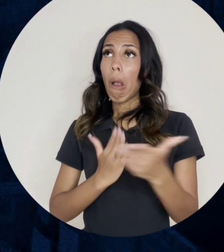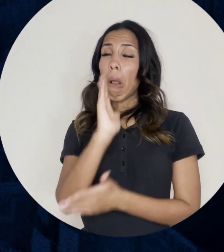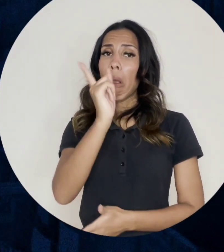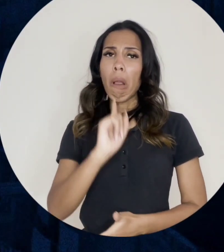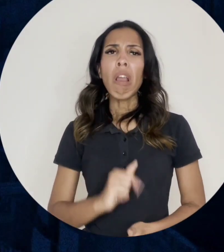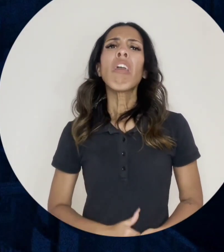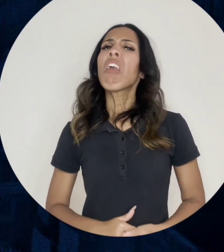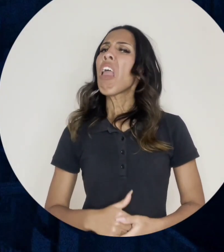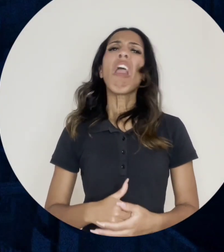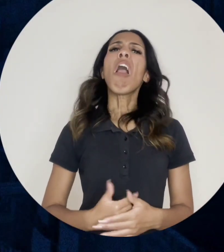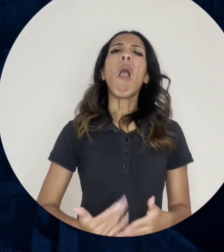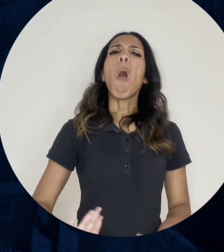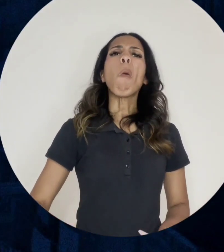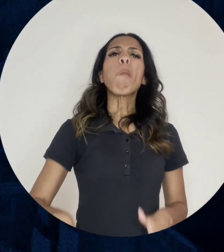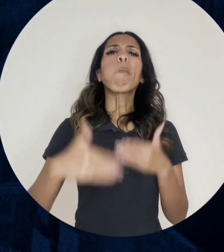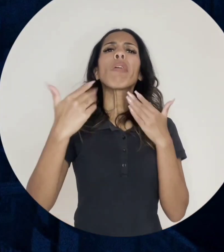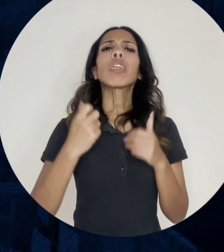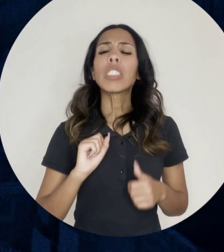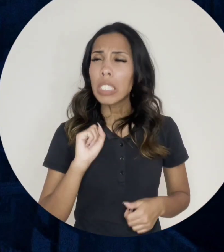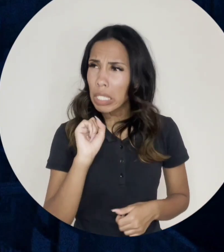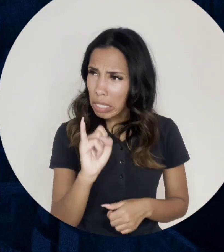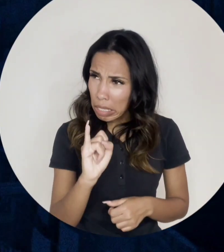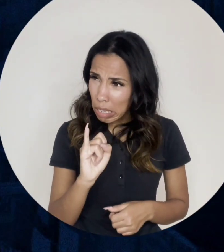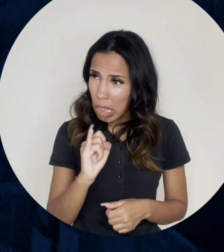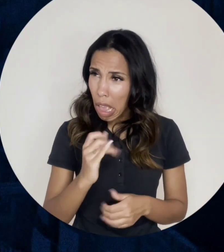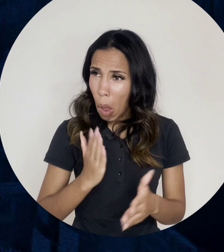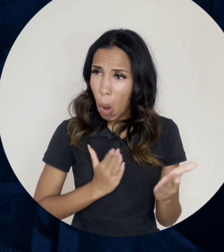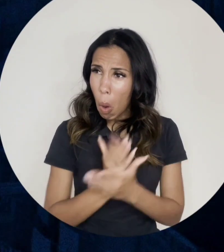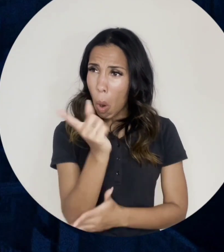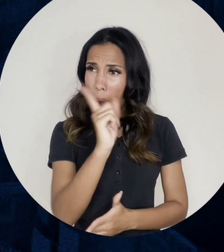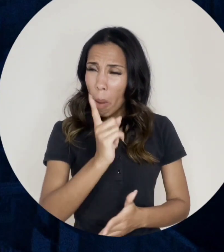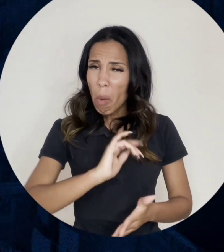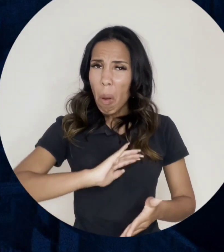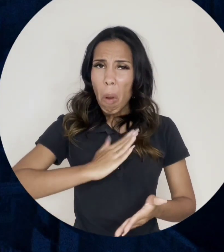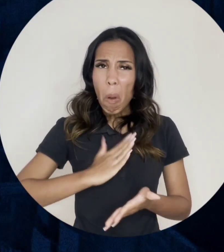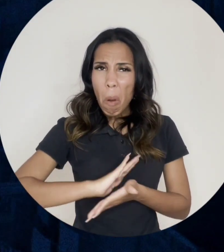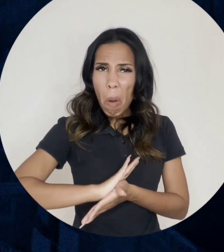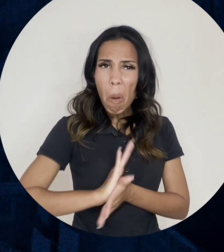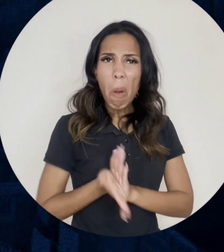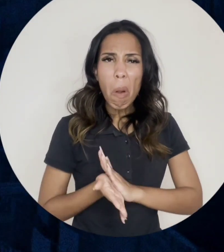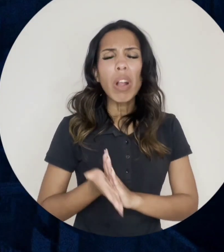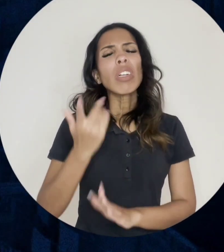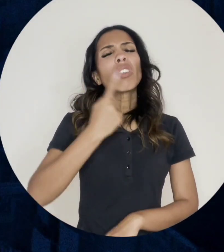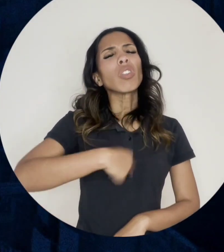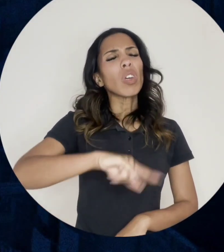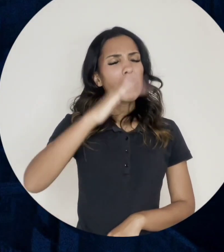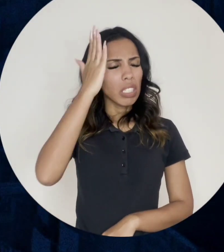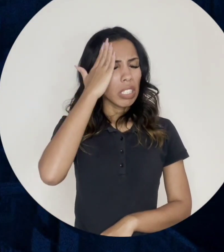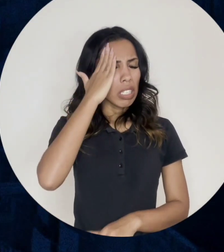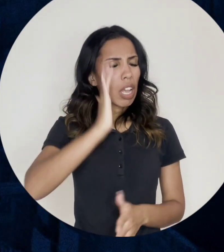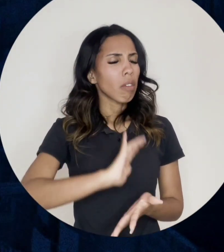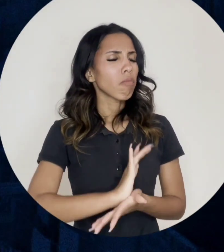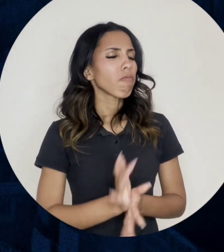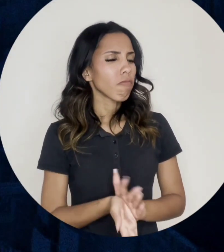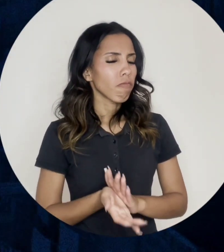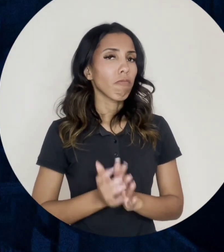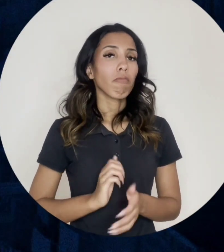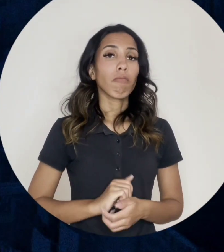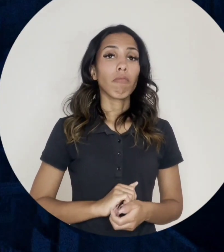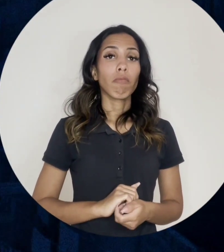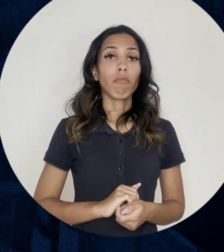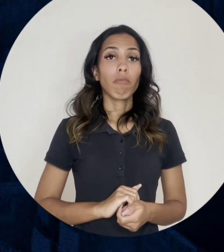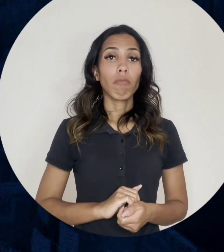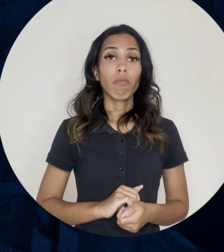temei, falei, se eu não for aprovado, eles estão me discriminando. Ele a gente sabe que o preconceito... Eu falei, ministro, o senhor